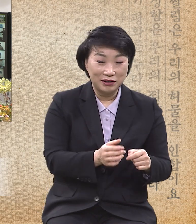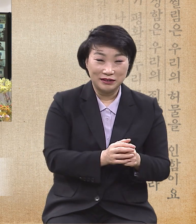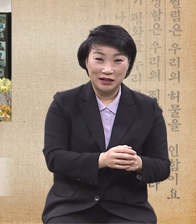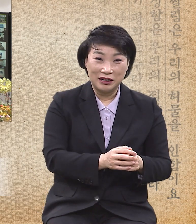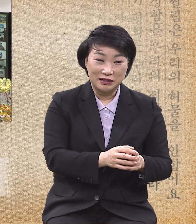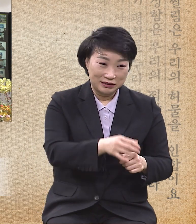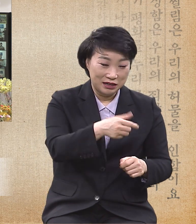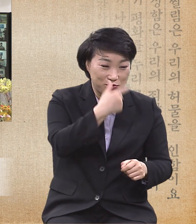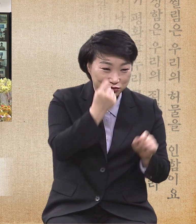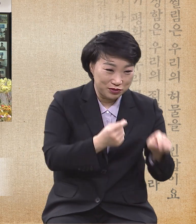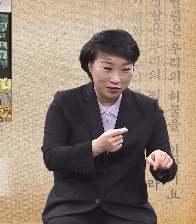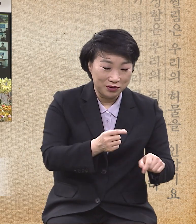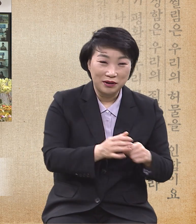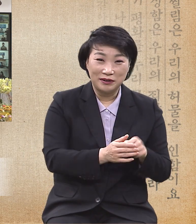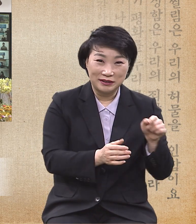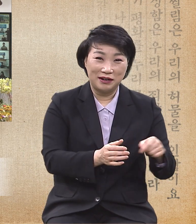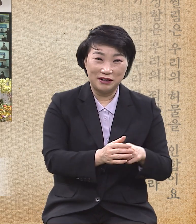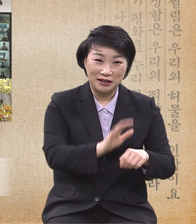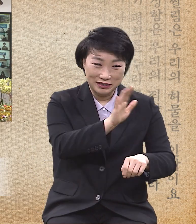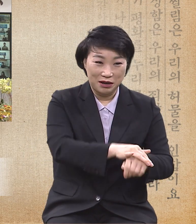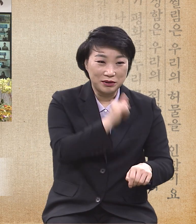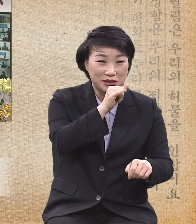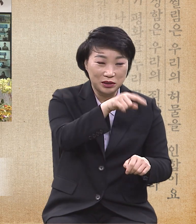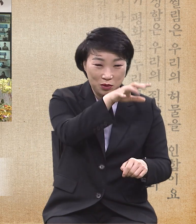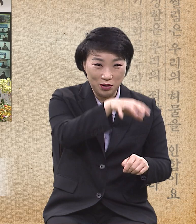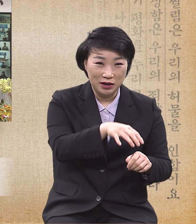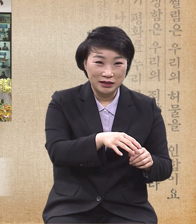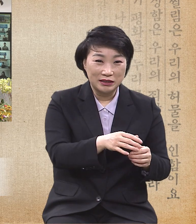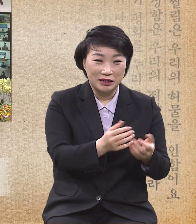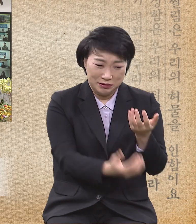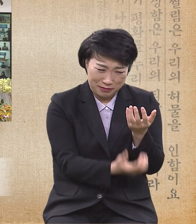잘못 짠 쪽에서 음식을 많이 정만해서